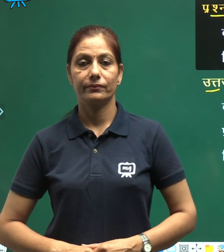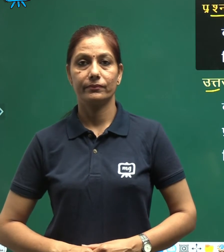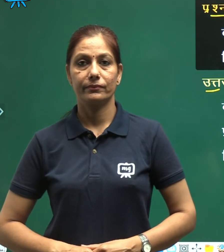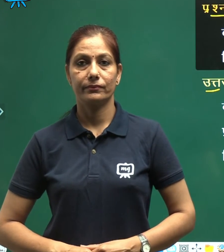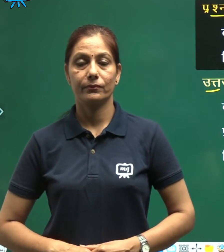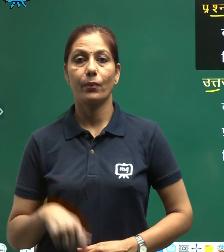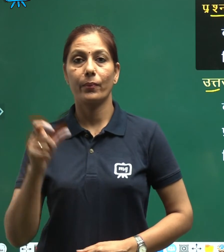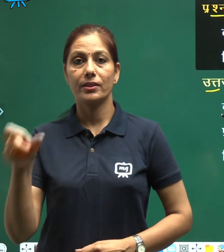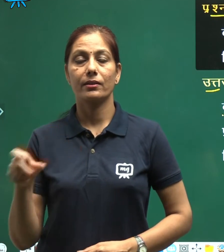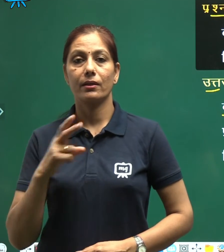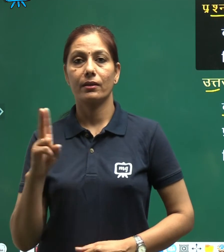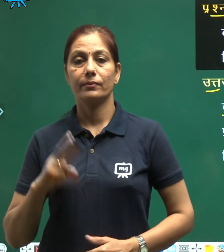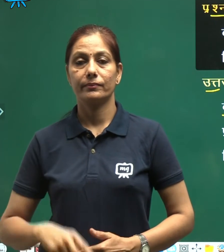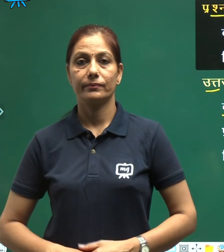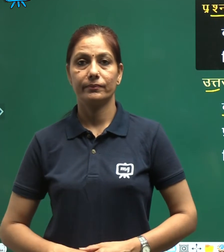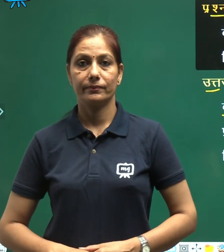मुंशी वंशीधर को